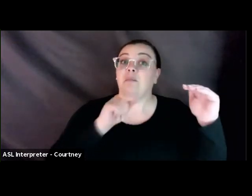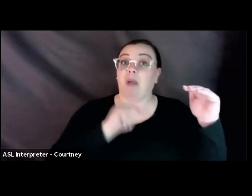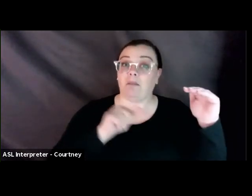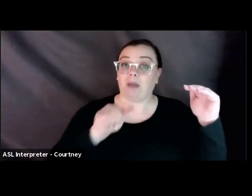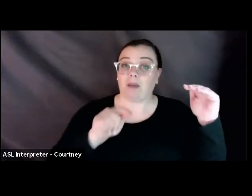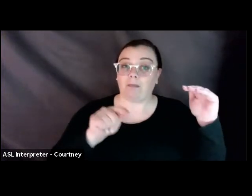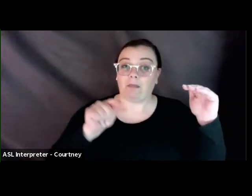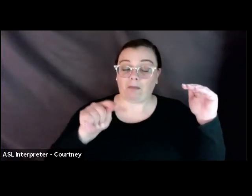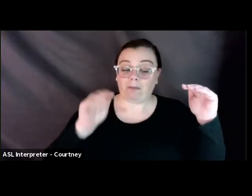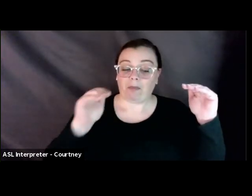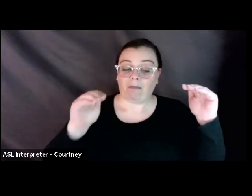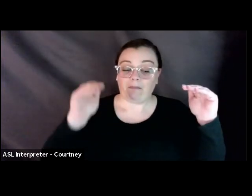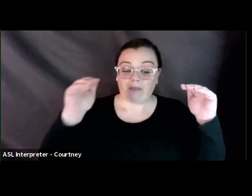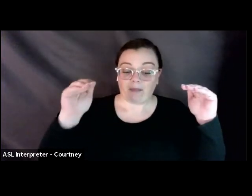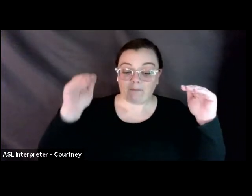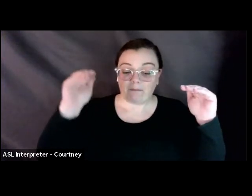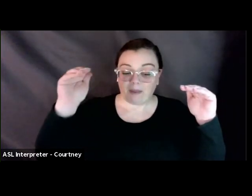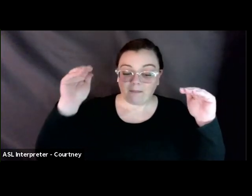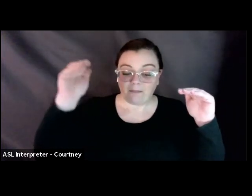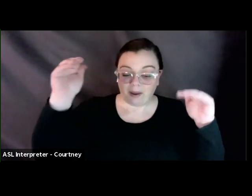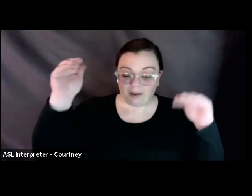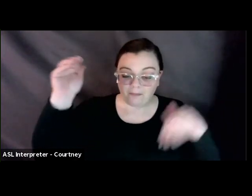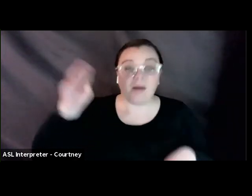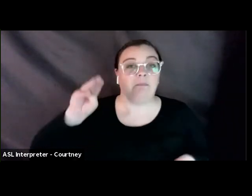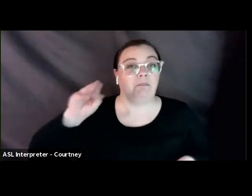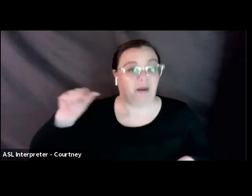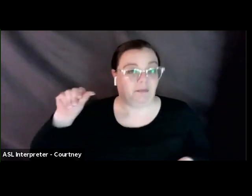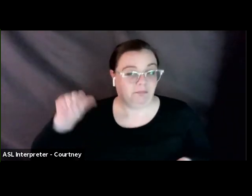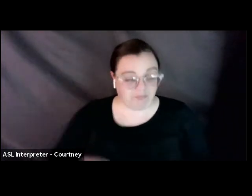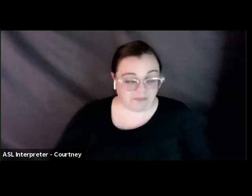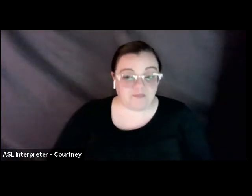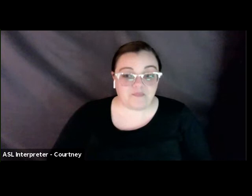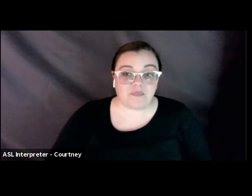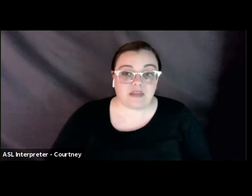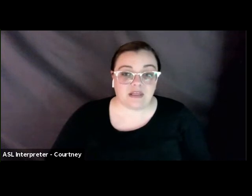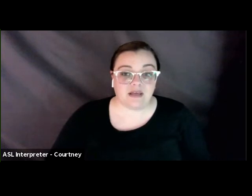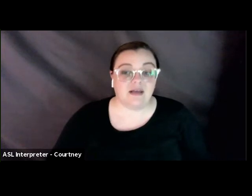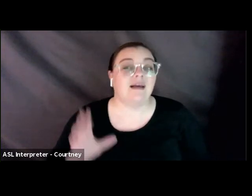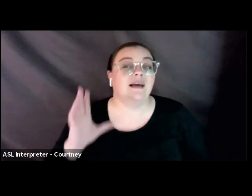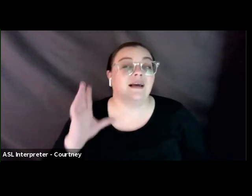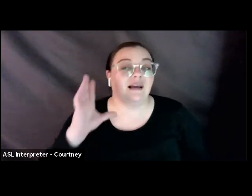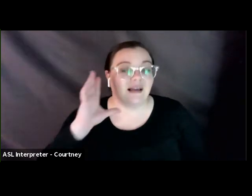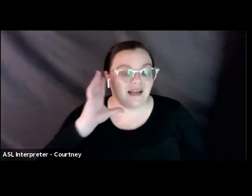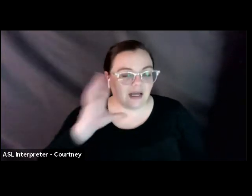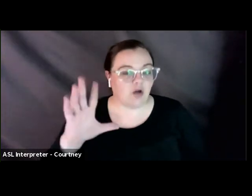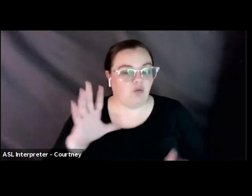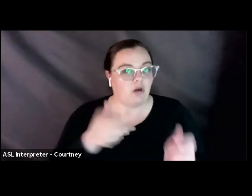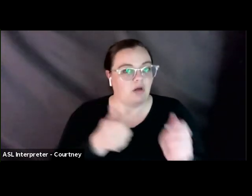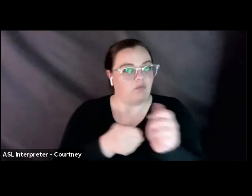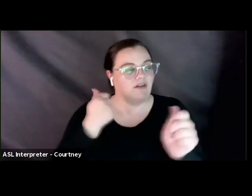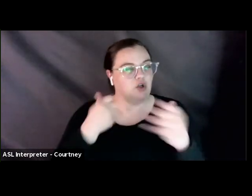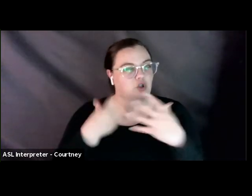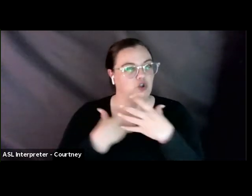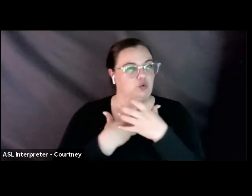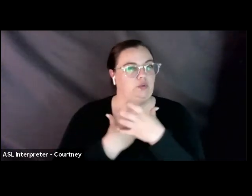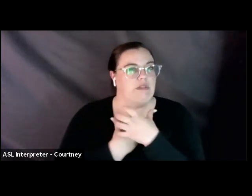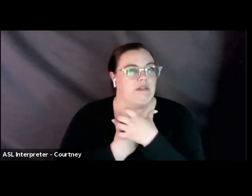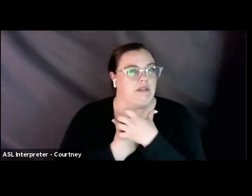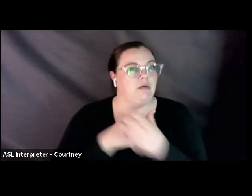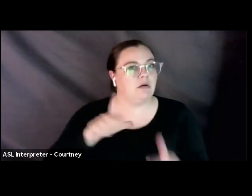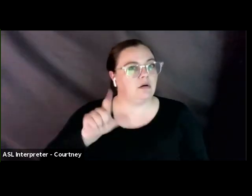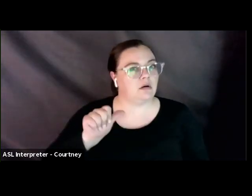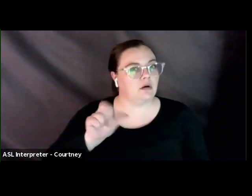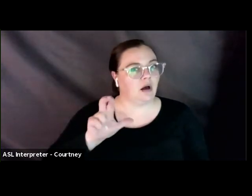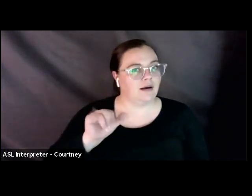Mum, mum, mum, mum, mum, mum, mum, mum, mum. This is gonna eliminate any squeeze. Mum, mum,